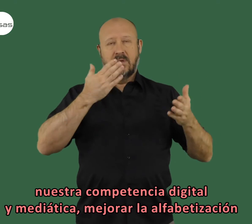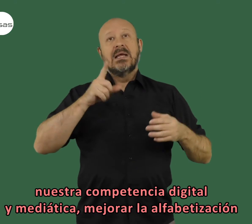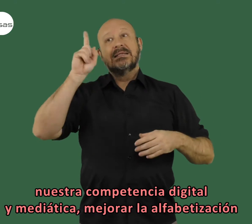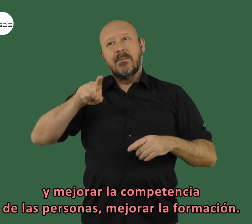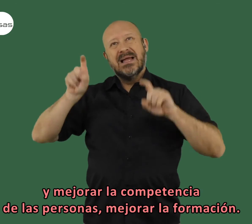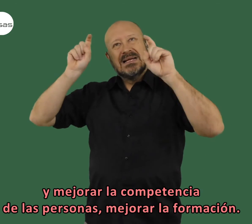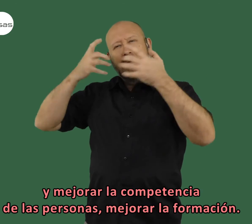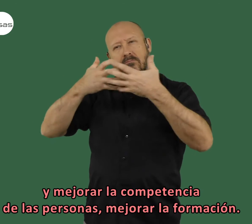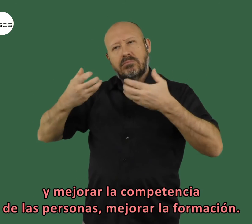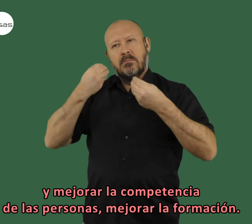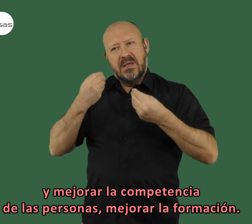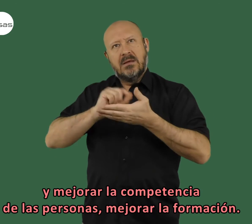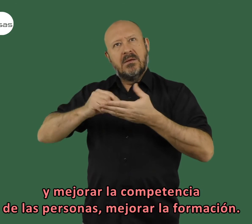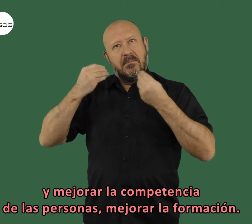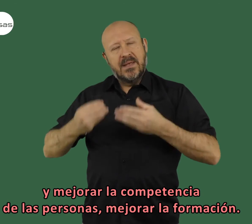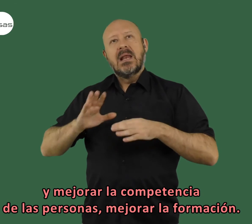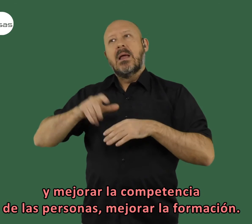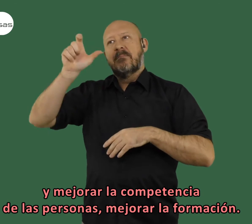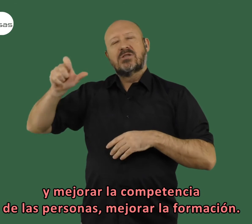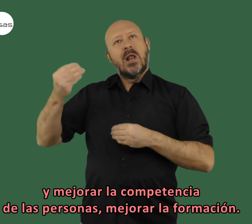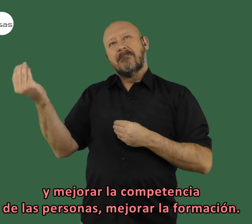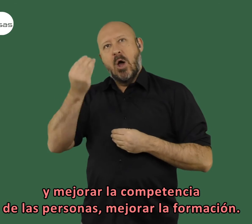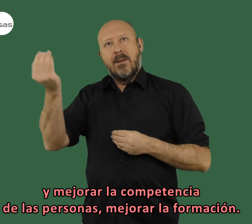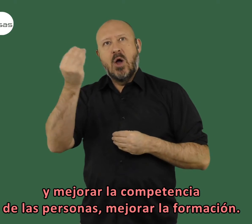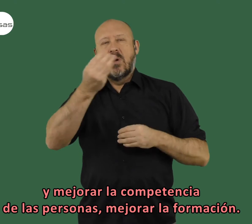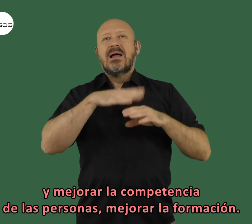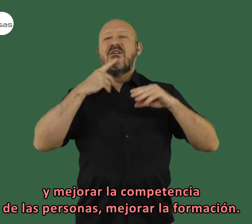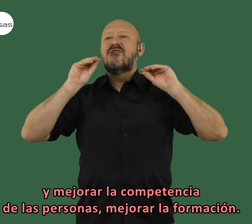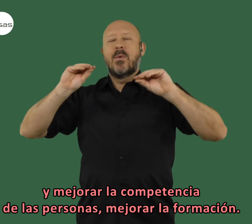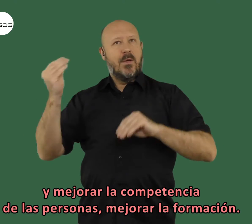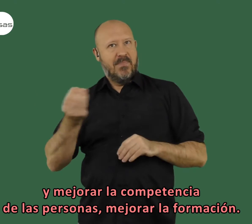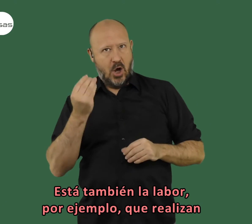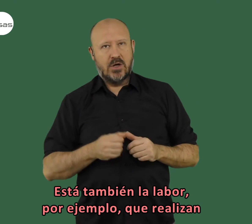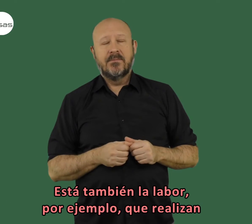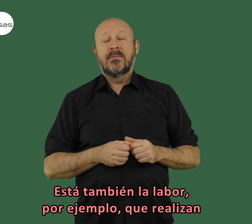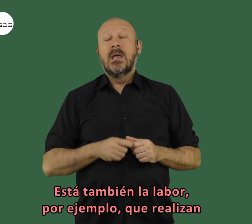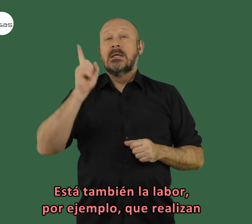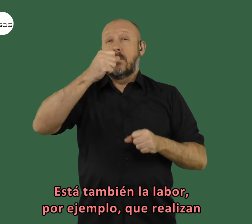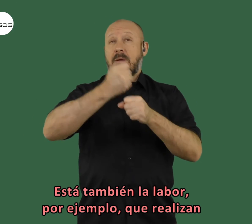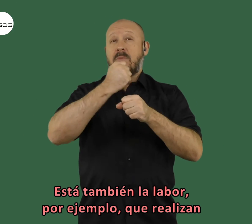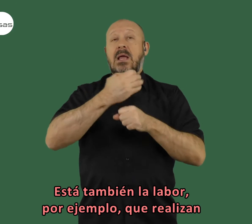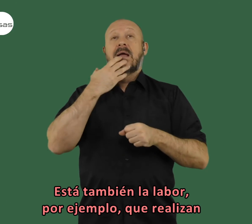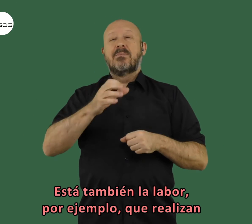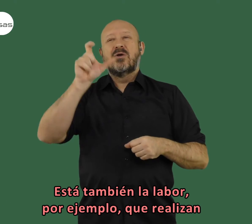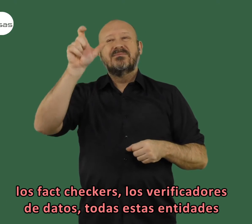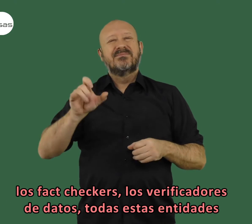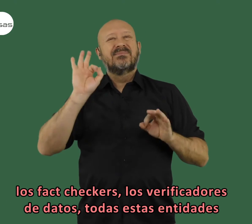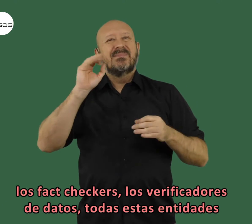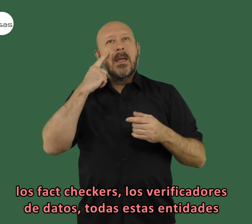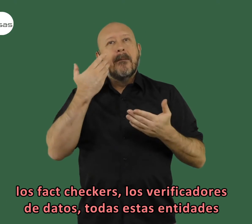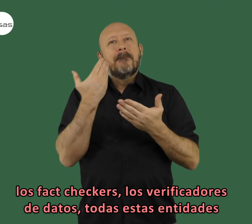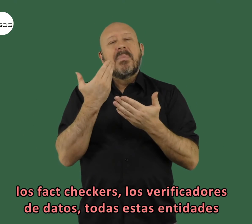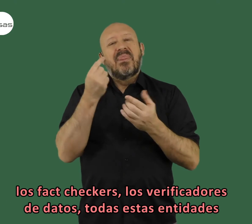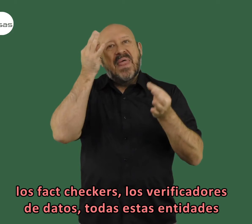la alfabetización y mejorar la competencia de las personas, mejorar la formación. Está también la labor, por ejemplo, que realizan los